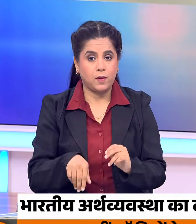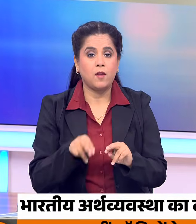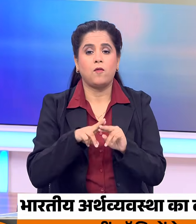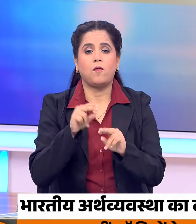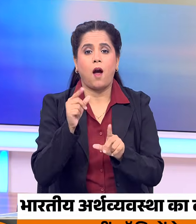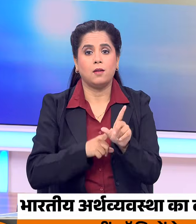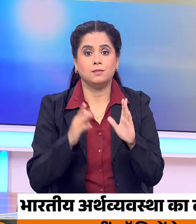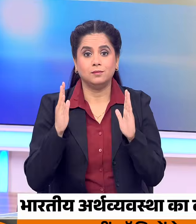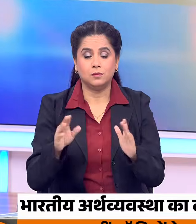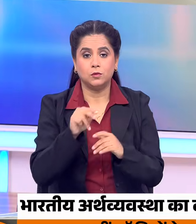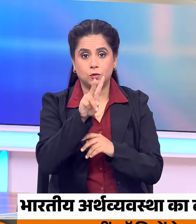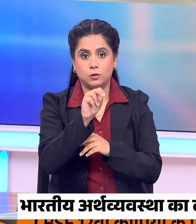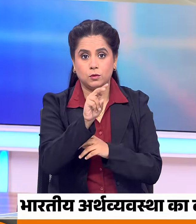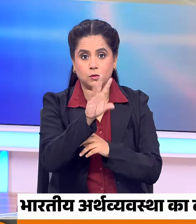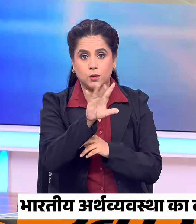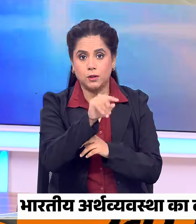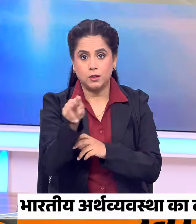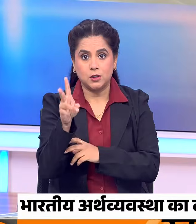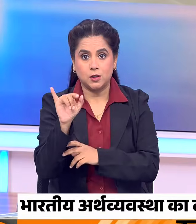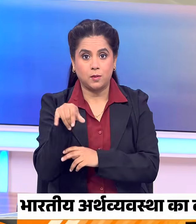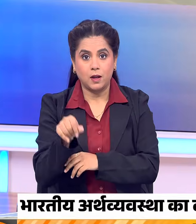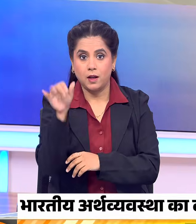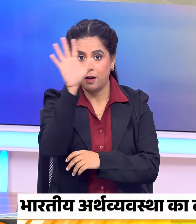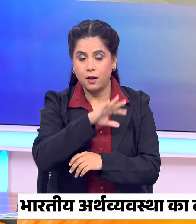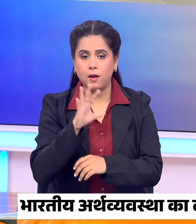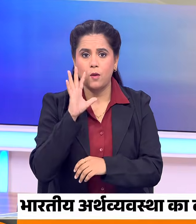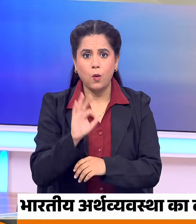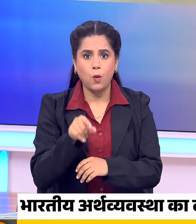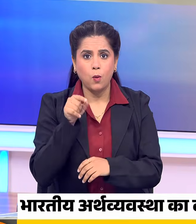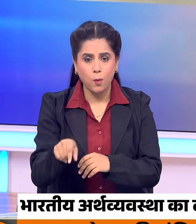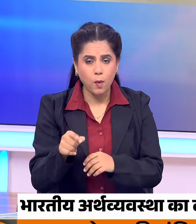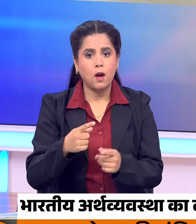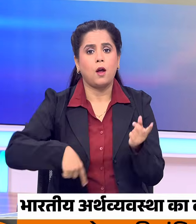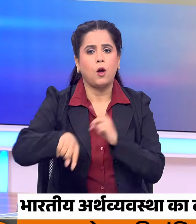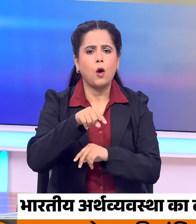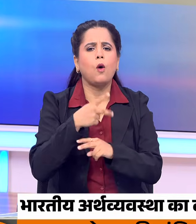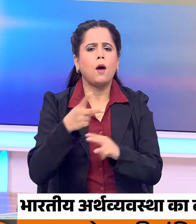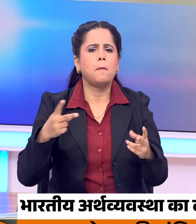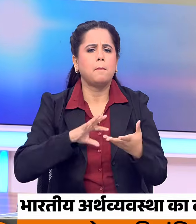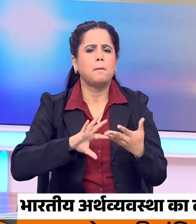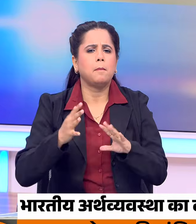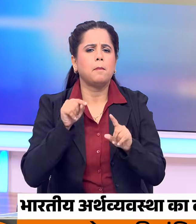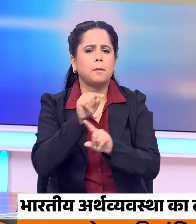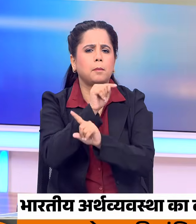वर्ष 2025-26 में देश की वास्तविक सकल घरेलू उत्पाद वृद्धि दर